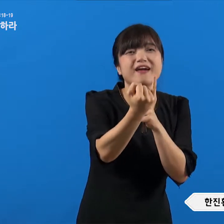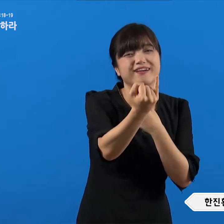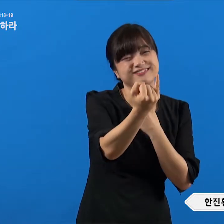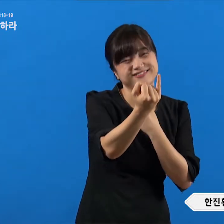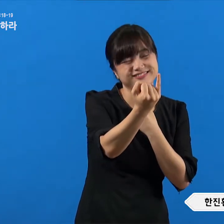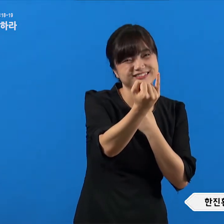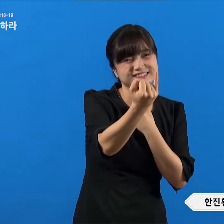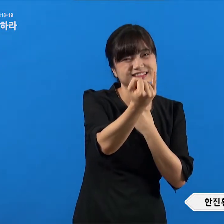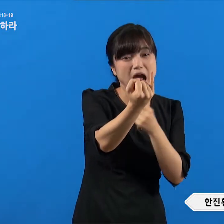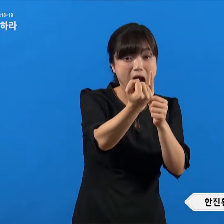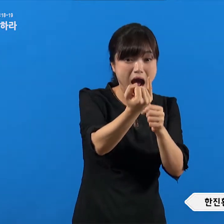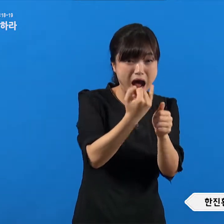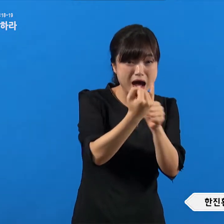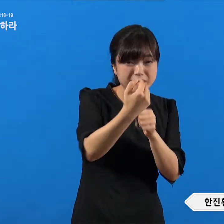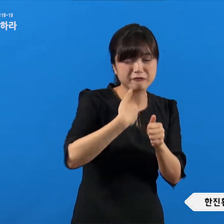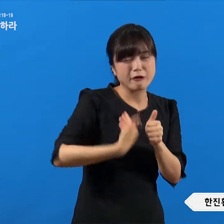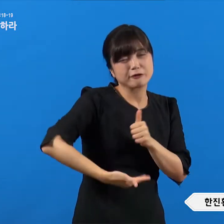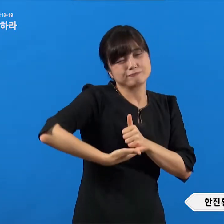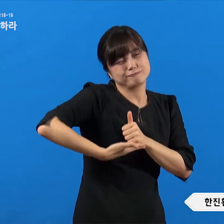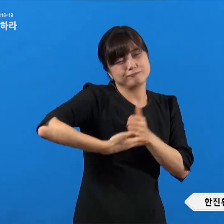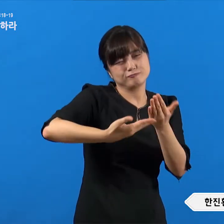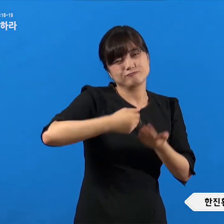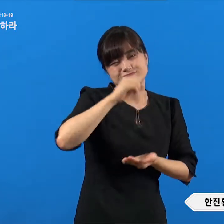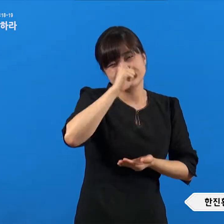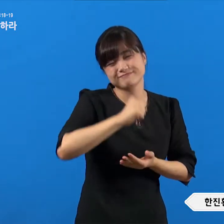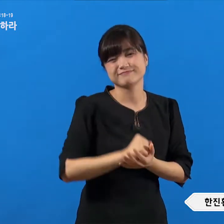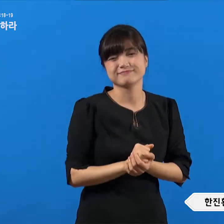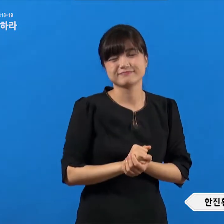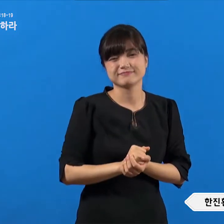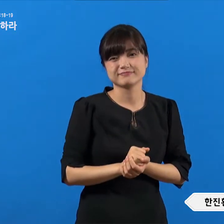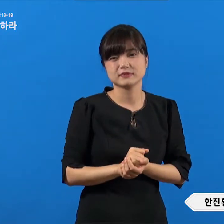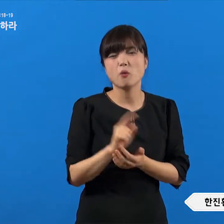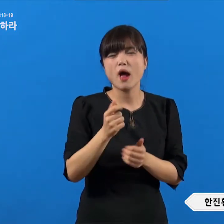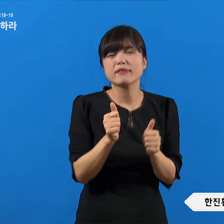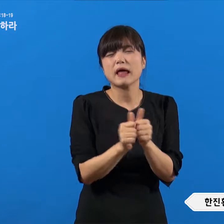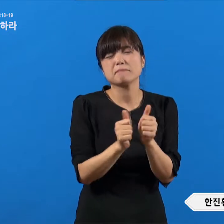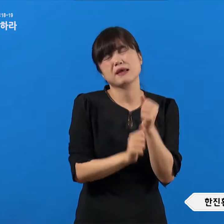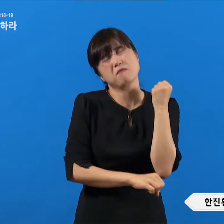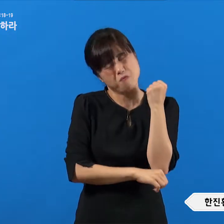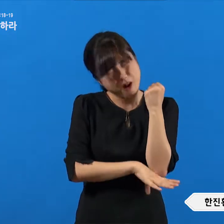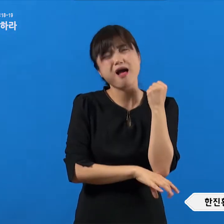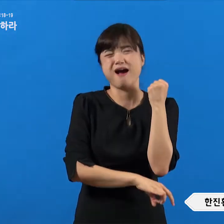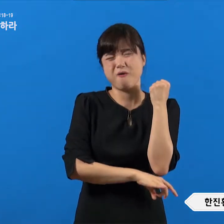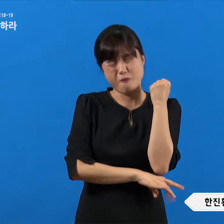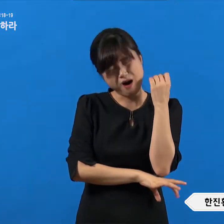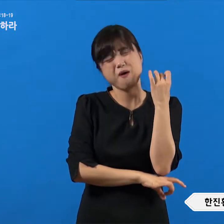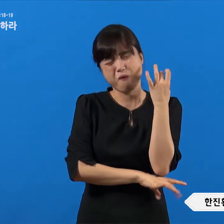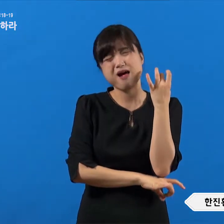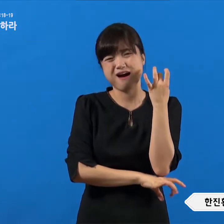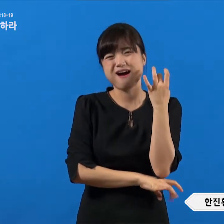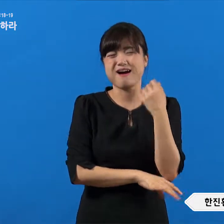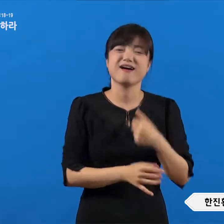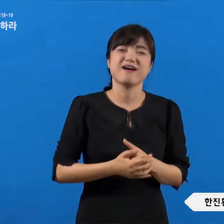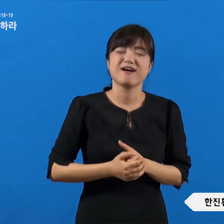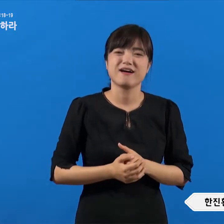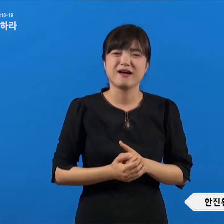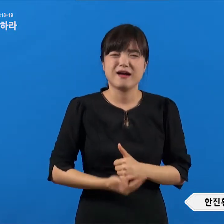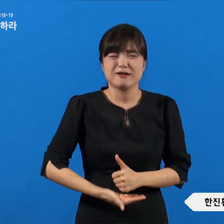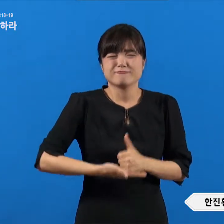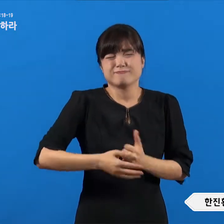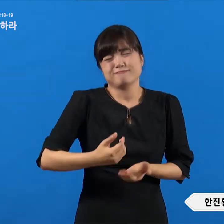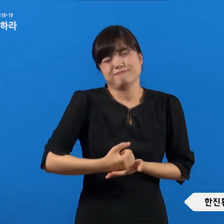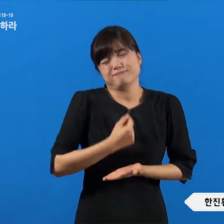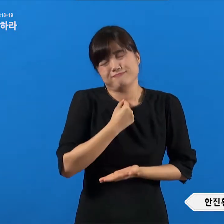옮겨가서 아내에게 인정받기를 원합니다. 남자의 본능이 그렇습니다. 그렇게